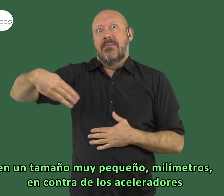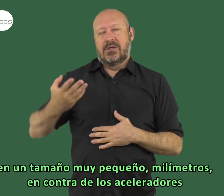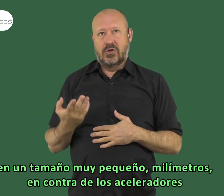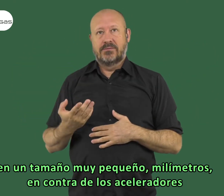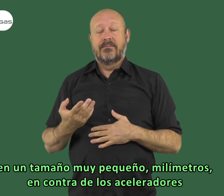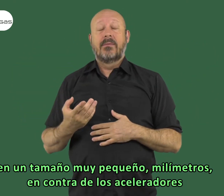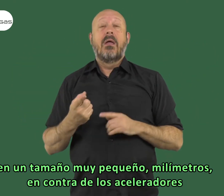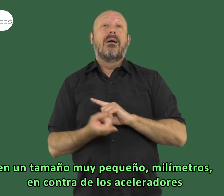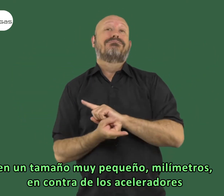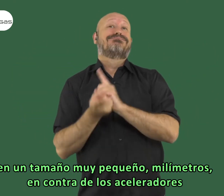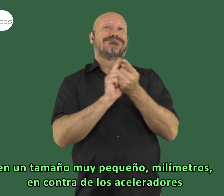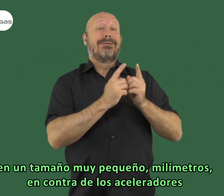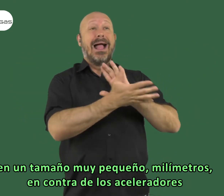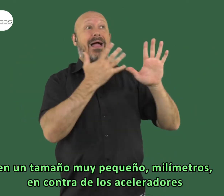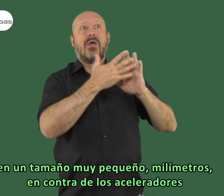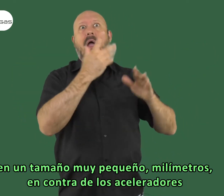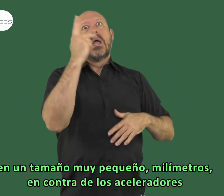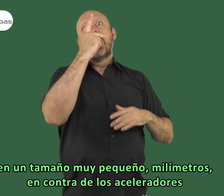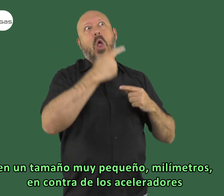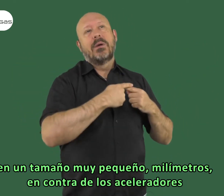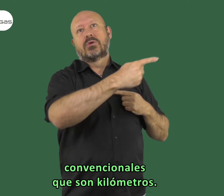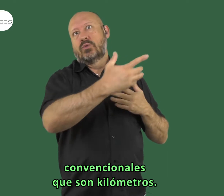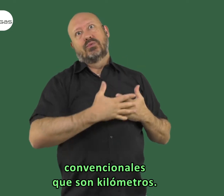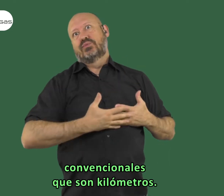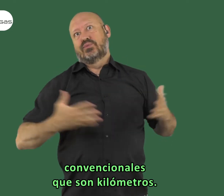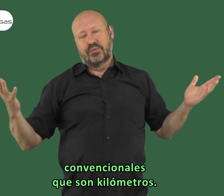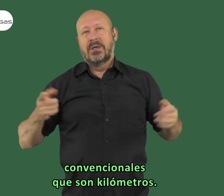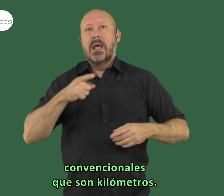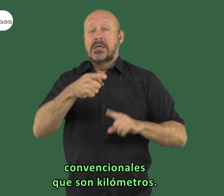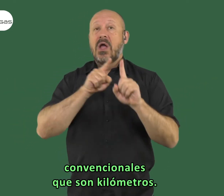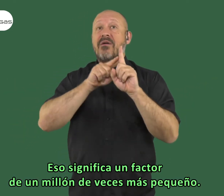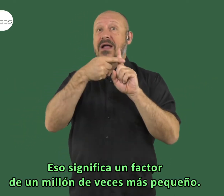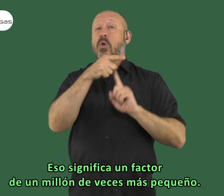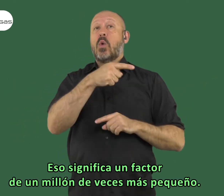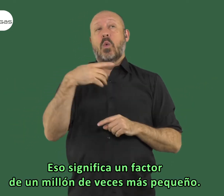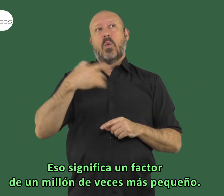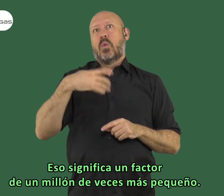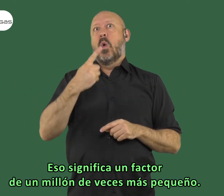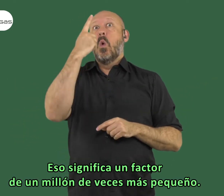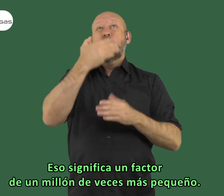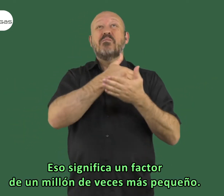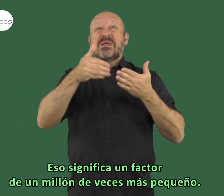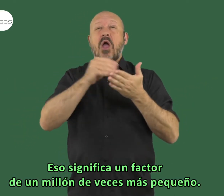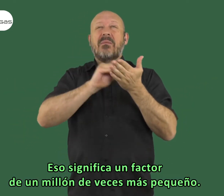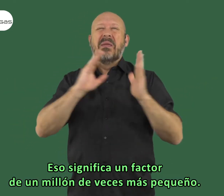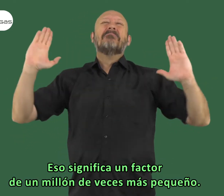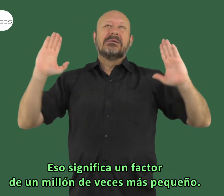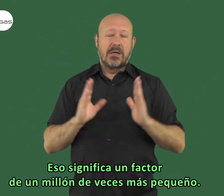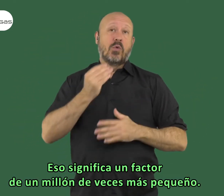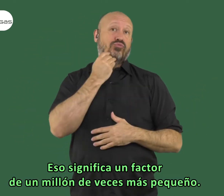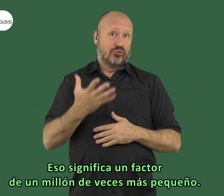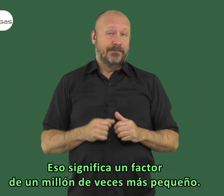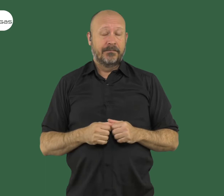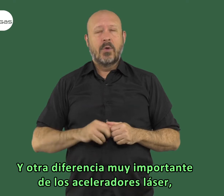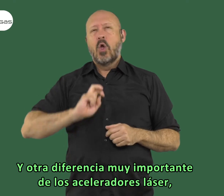en milímetros, contra la dimensión de los aceleradores que son kilómetros. Eso significa un factor de un millón de veces